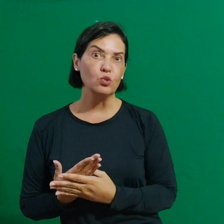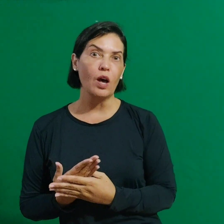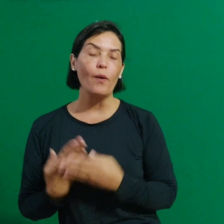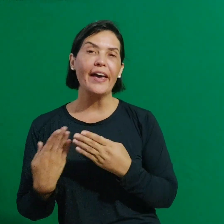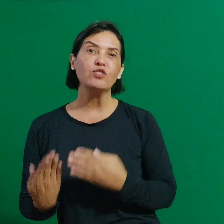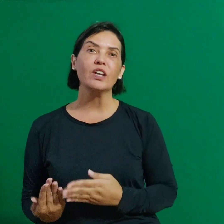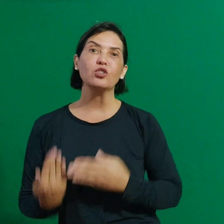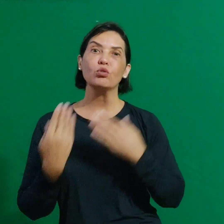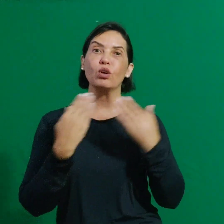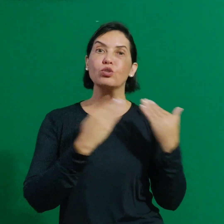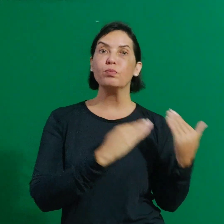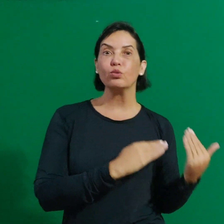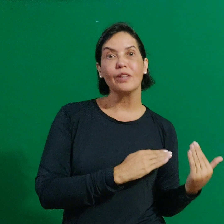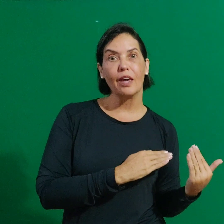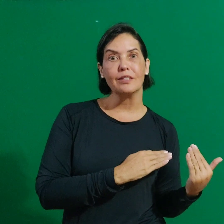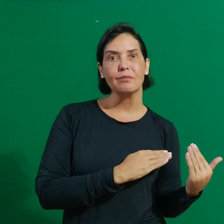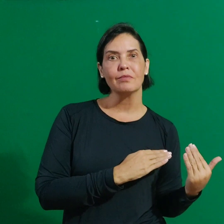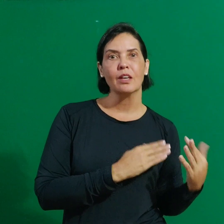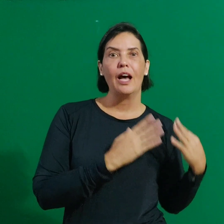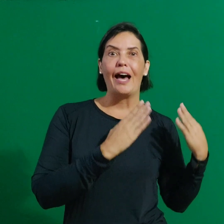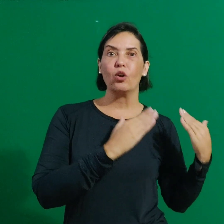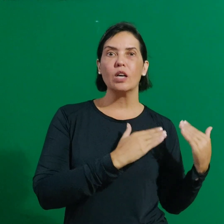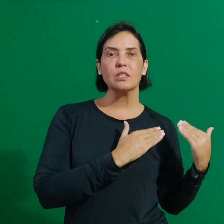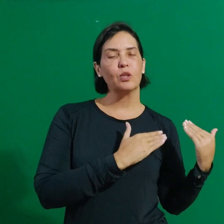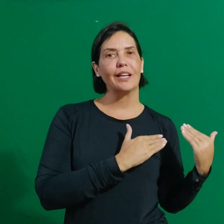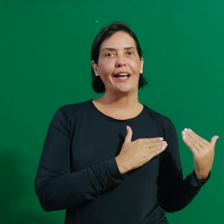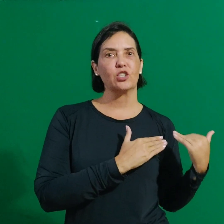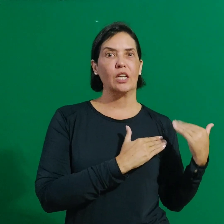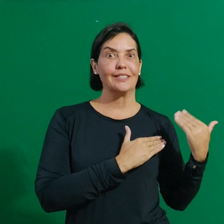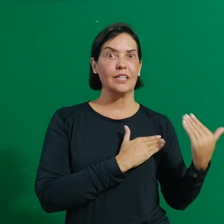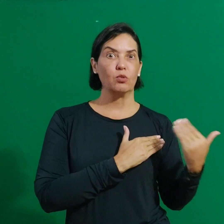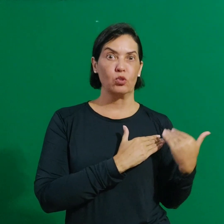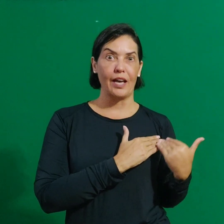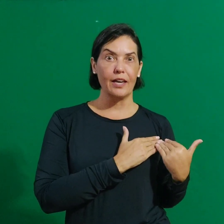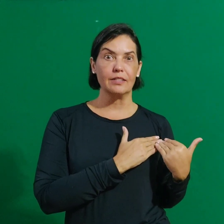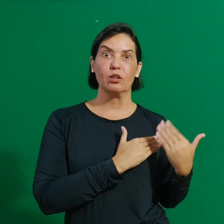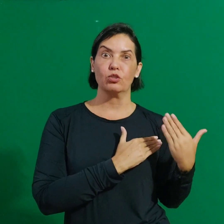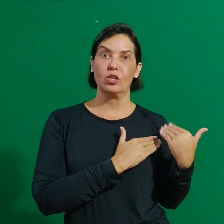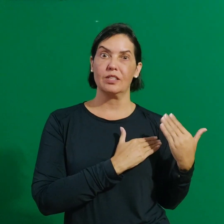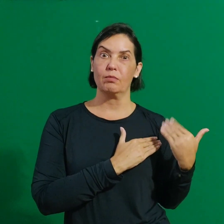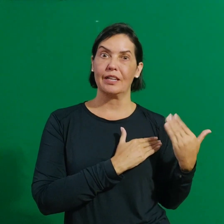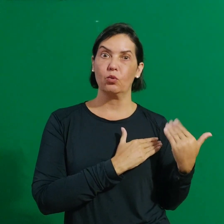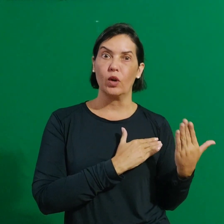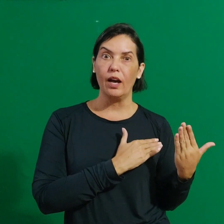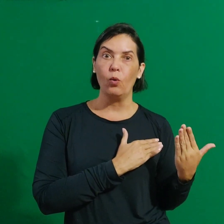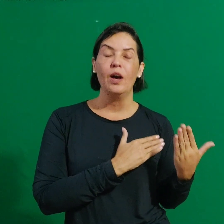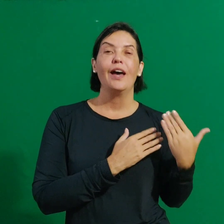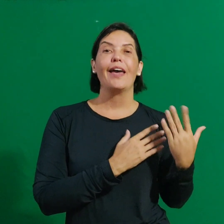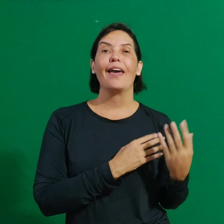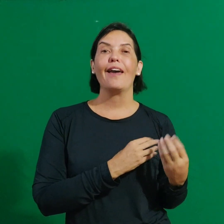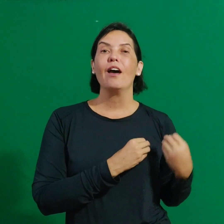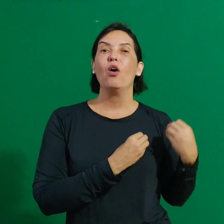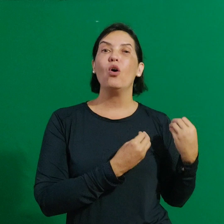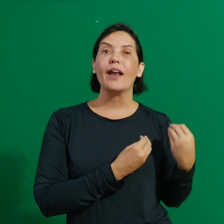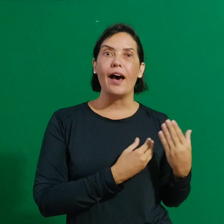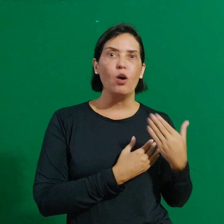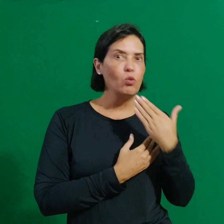visual, é diferente do nosso português. A nossa modalidade das línguas orais, nós utilizamos a língua oral, é oral, ou